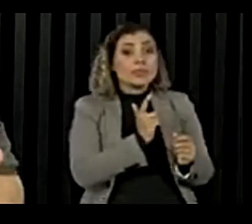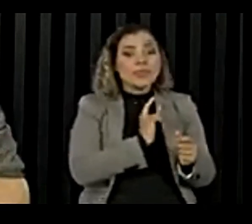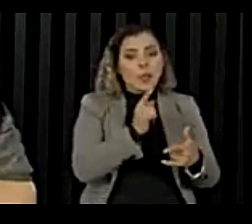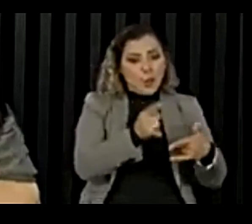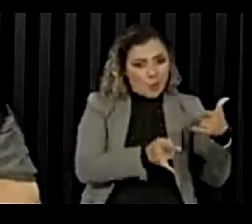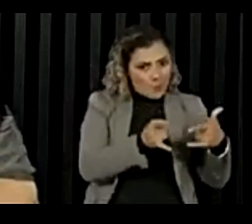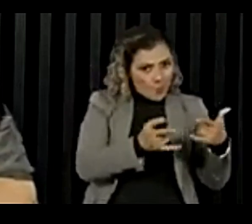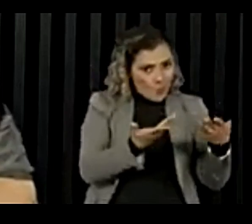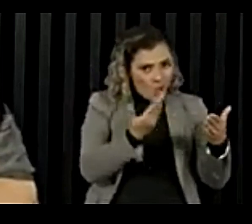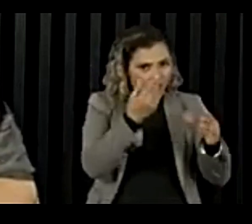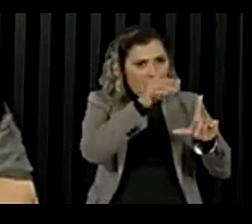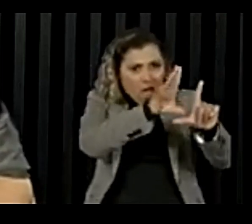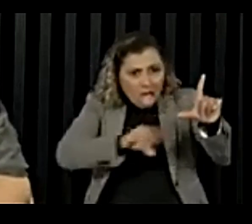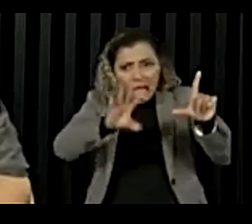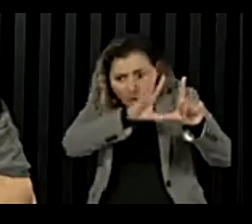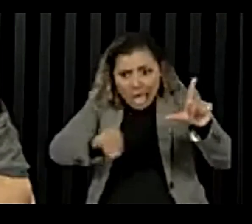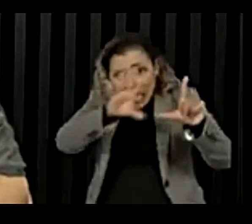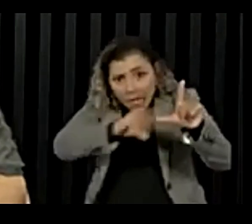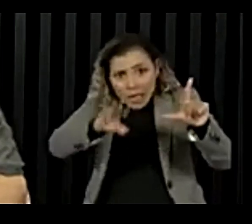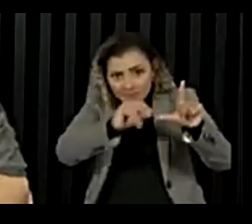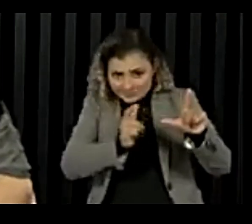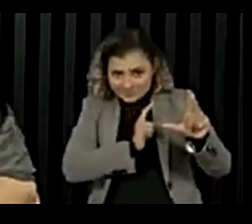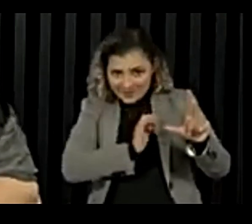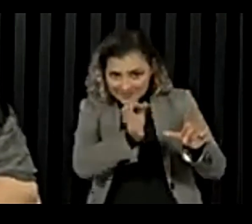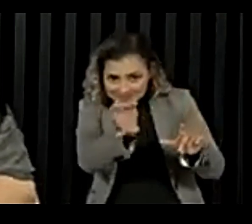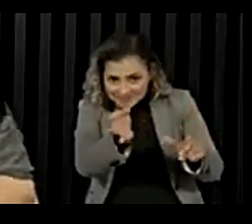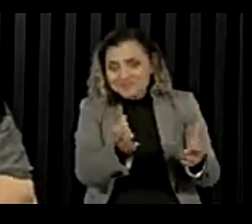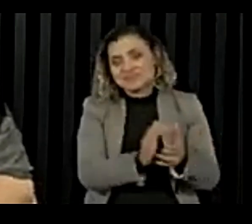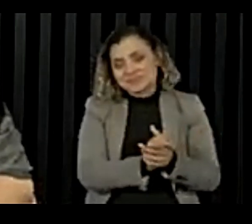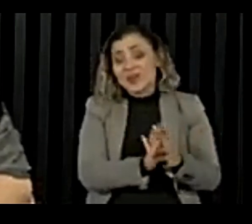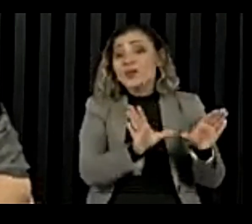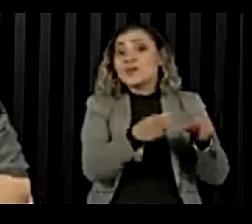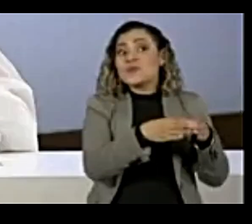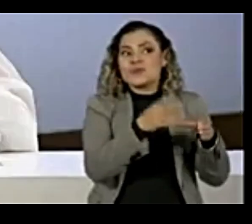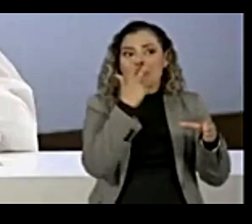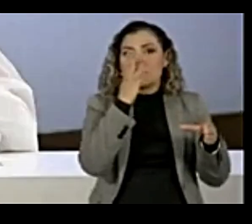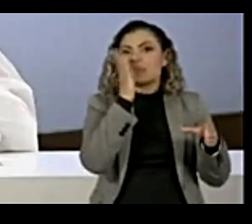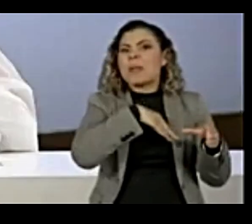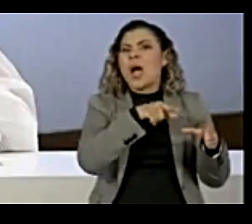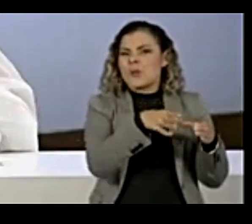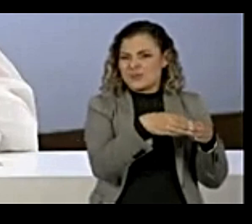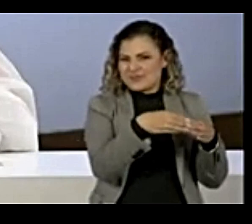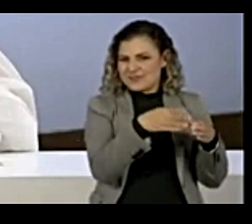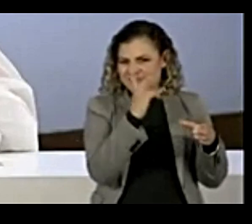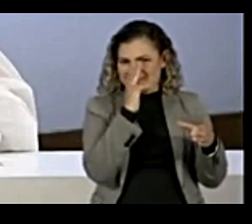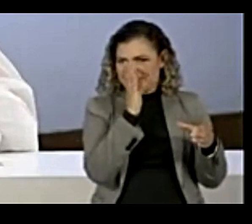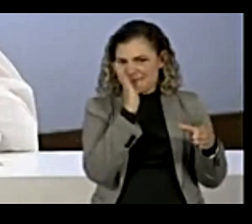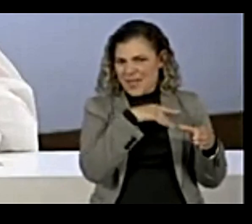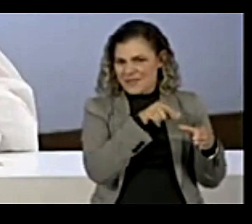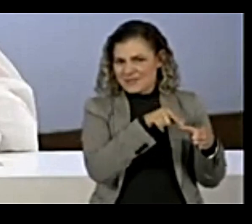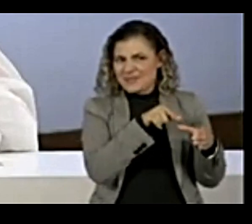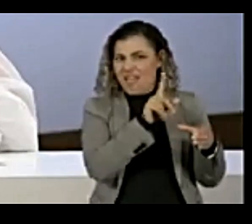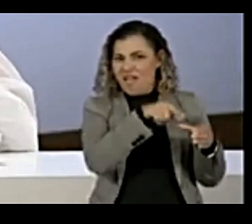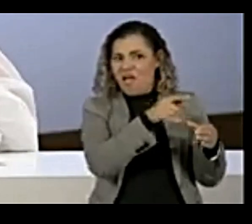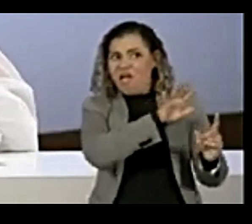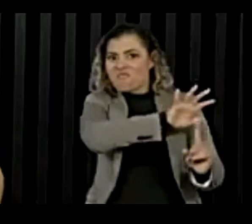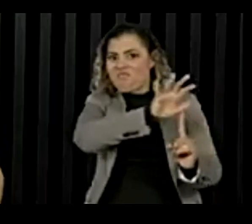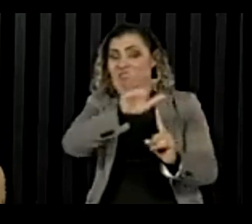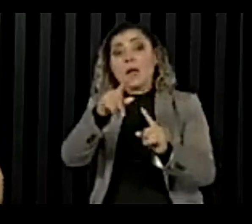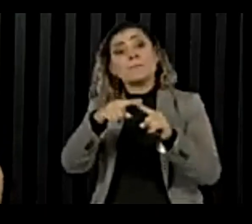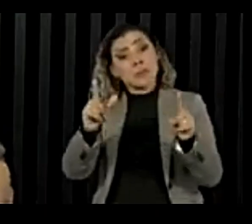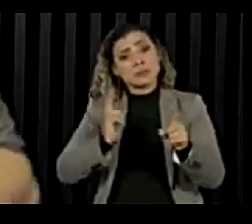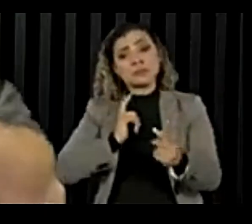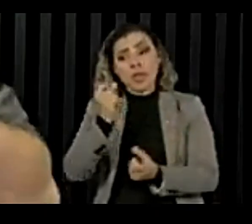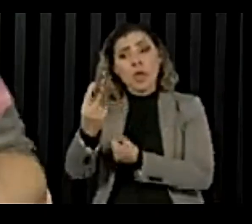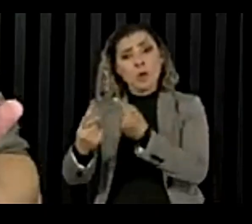robôs nesse momento muito usados pelo lado mal da força, mas na verdade existem robôs e algoritmos que